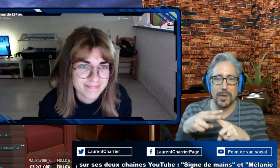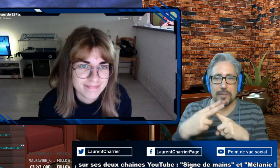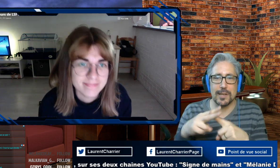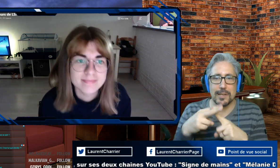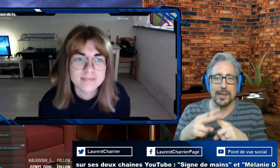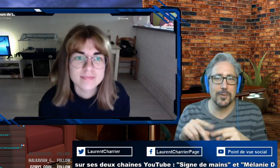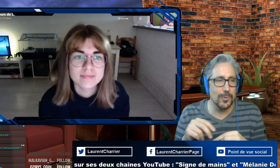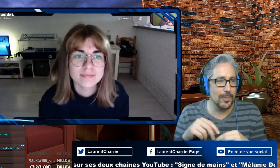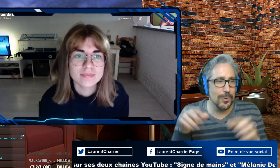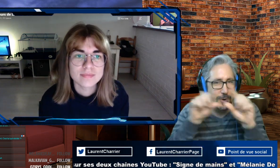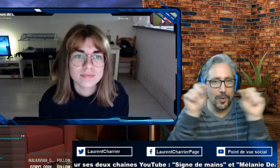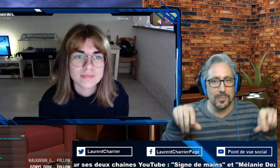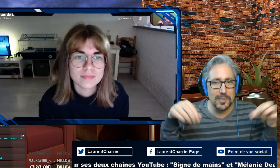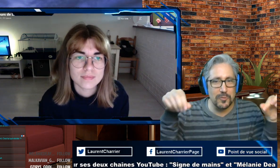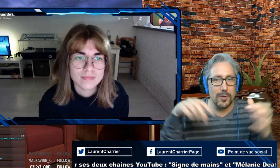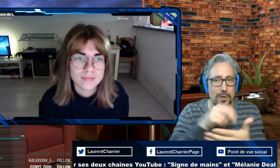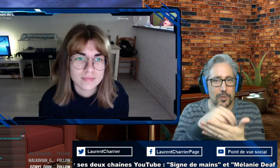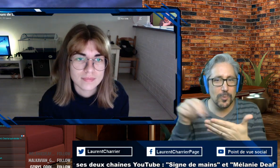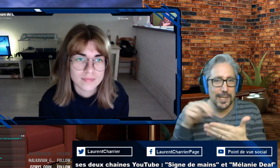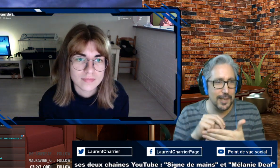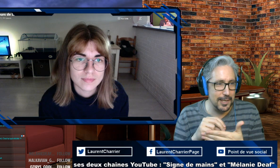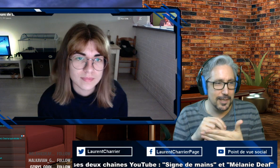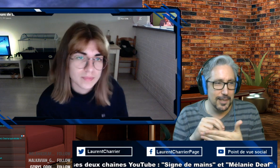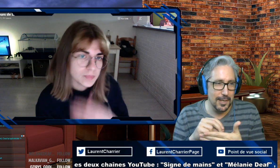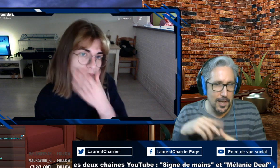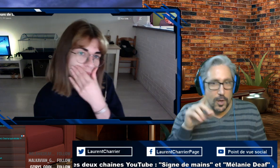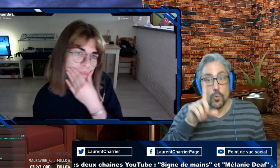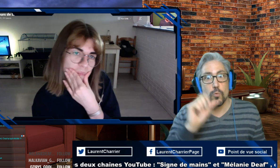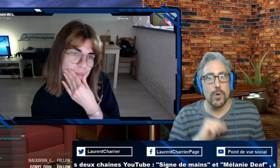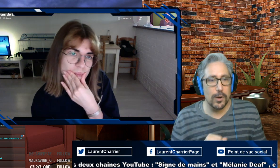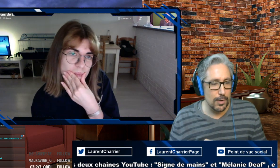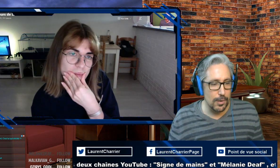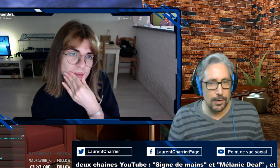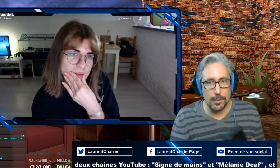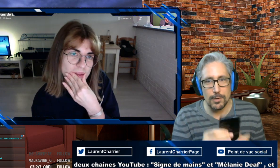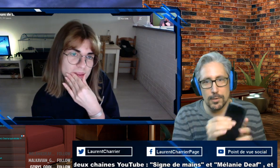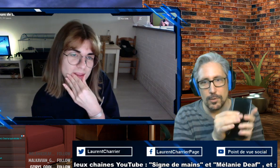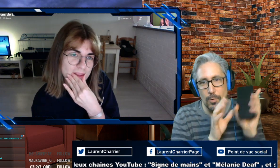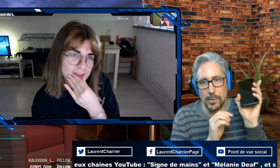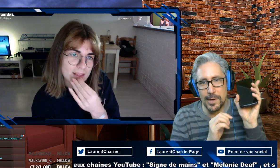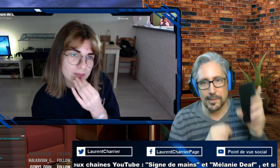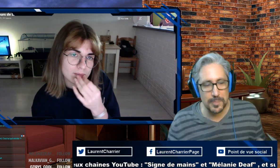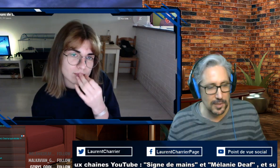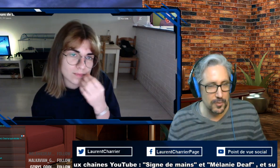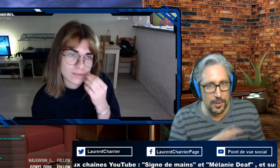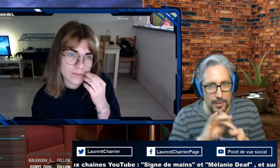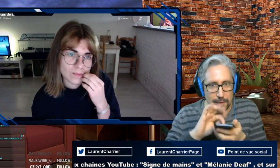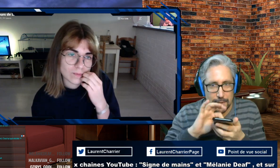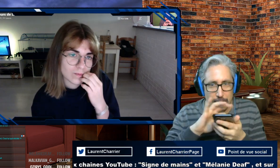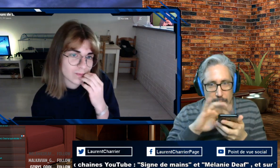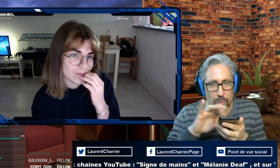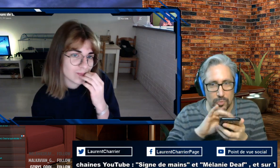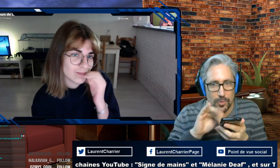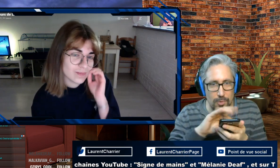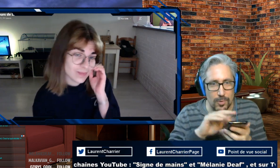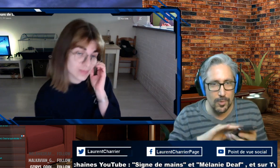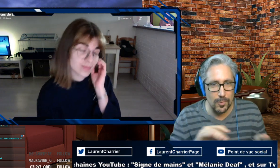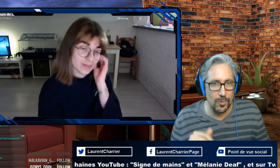on a un petit calepin avec un crayon, une petite feuille, on écrit. Ou alors, on a un smartphone